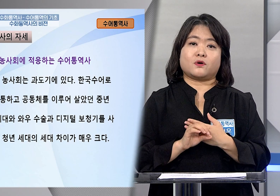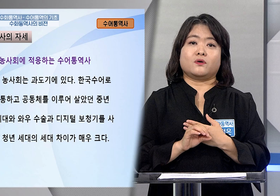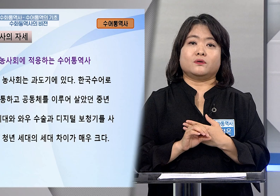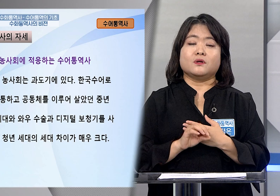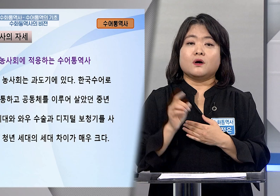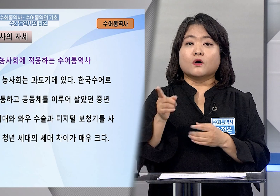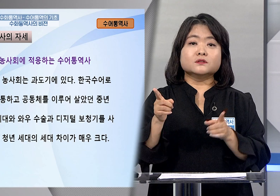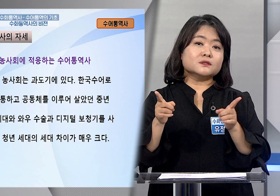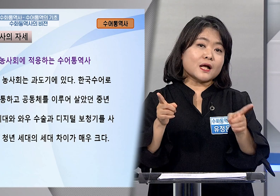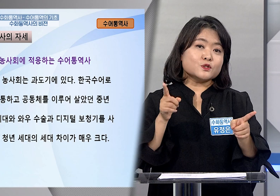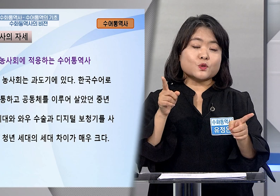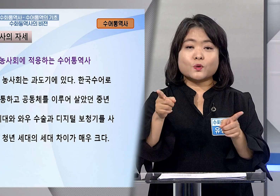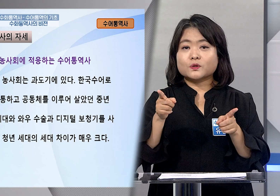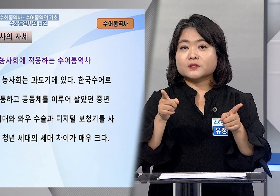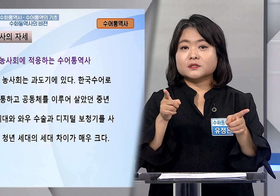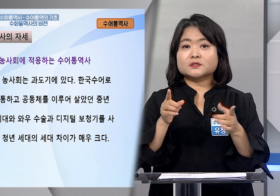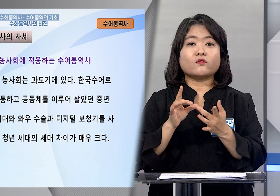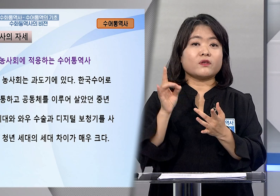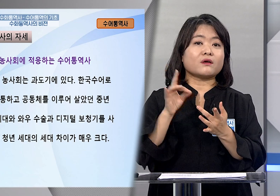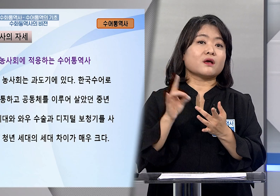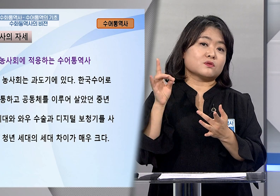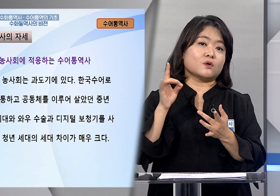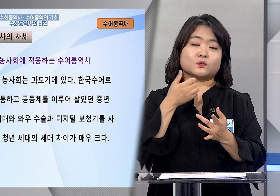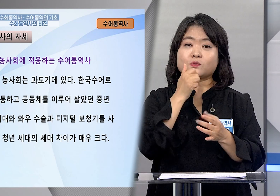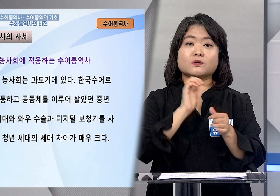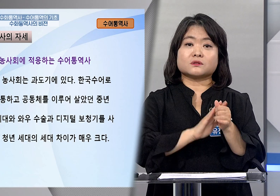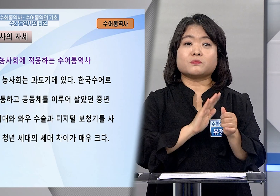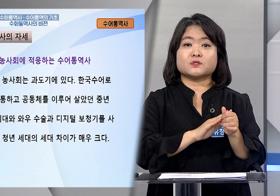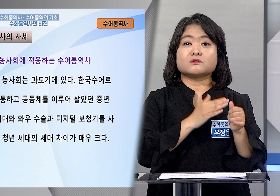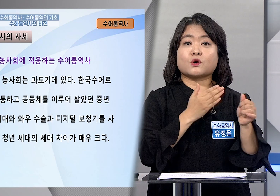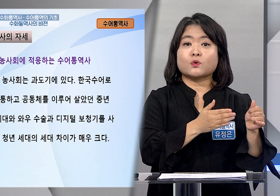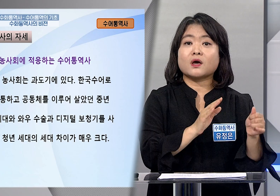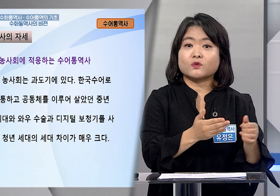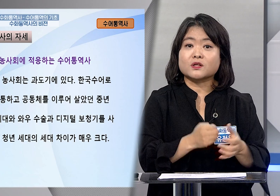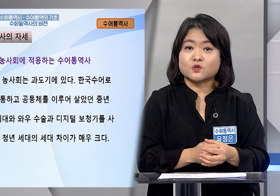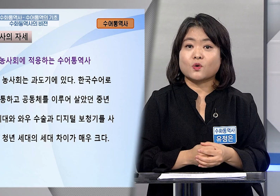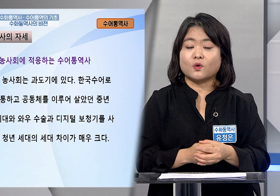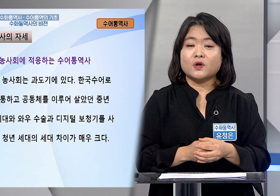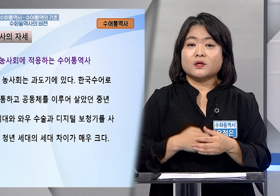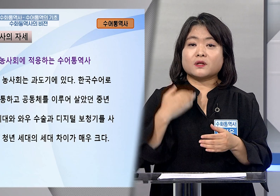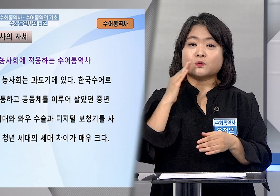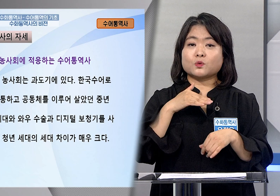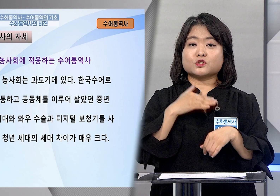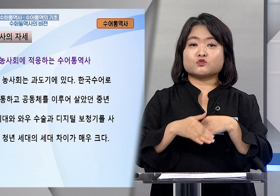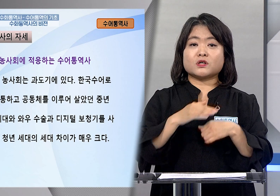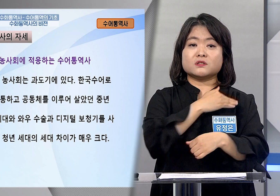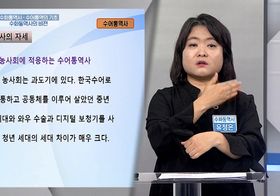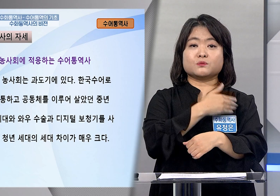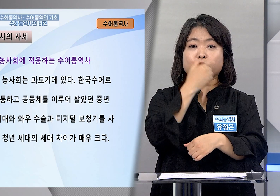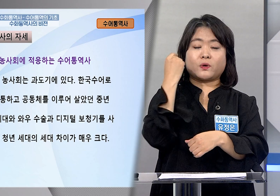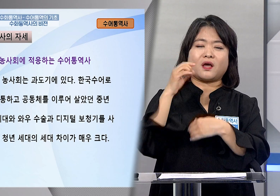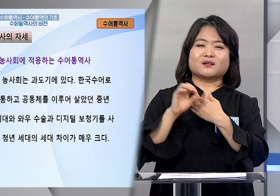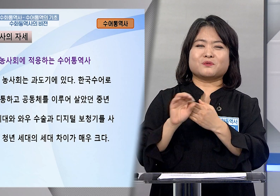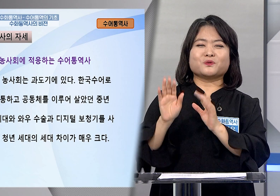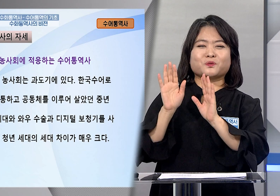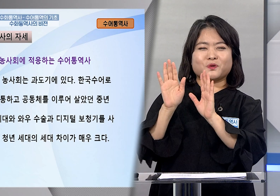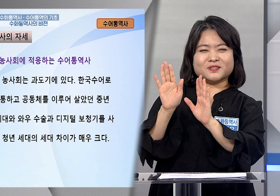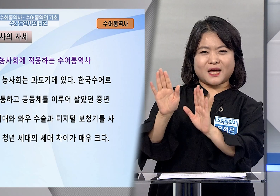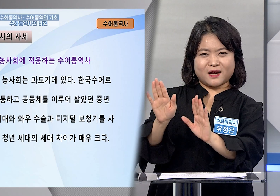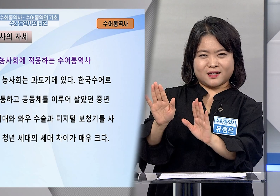가진다면 어느 한쪽을 선택해서 통역 서비스를 제공해야 되겠죠. 내가 농식 수화 실력이 부족해 그러면 농노인을 사양,